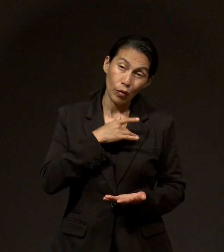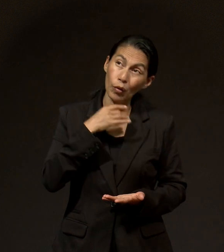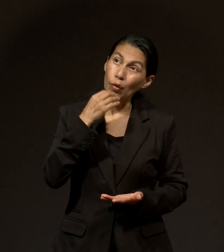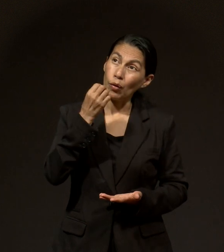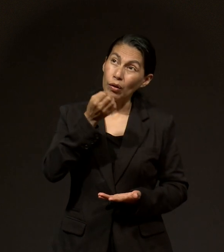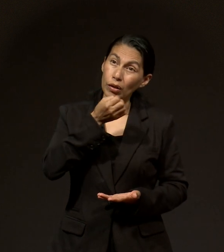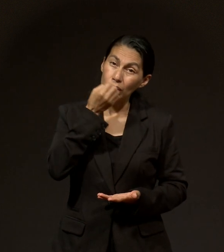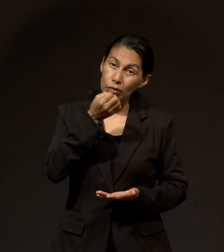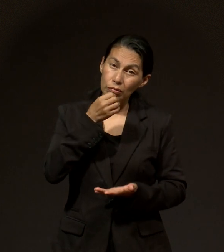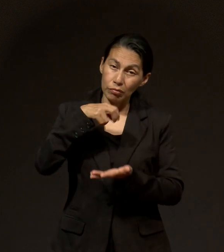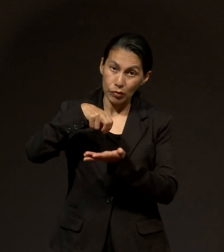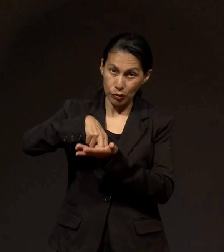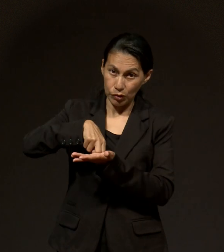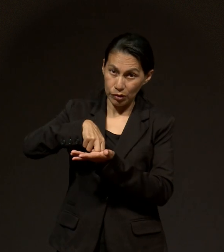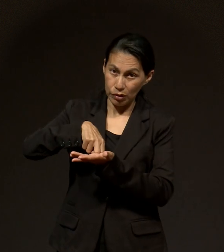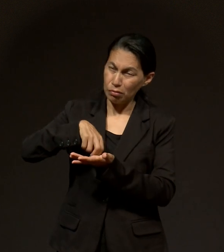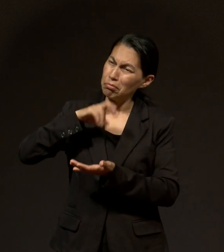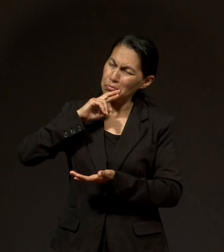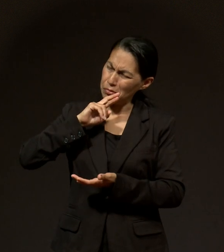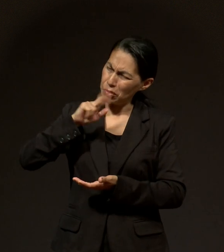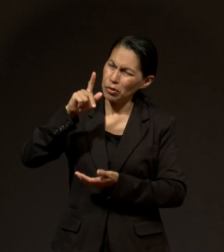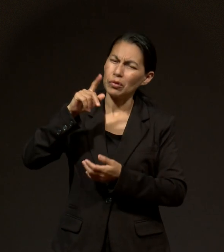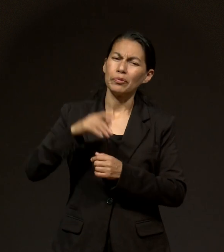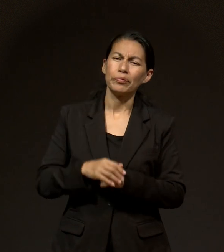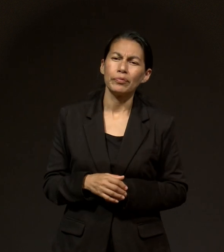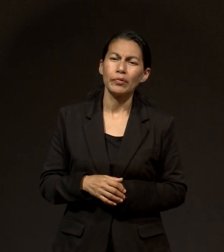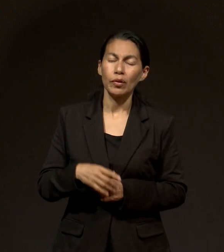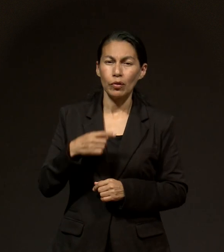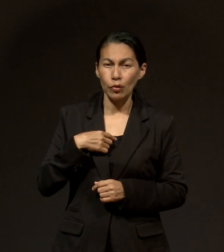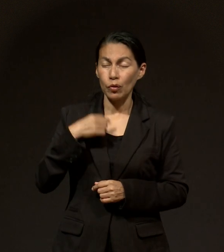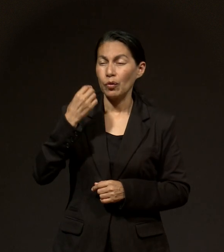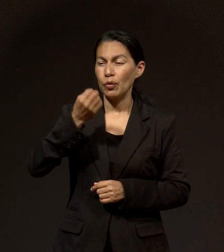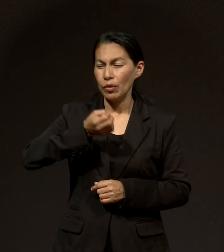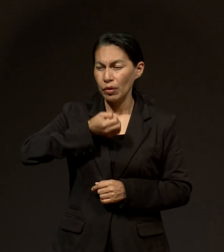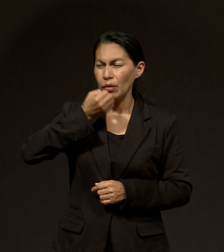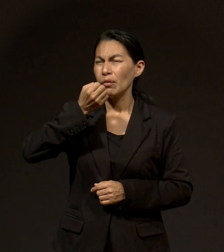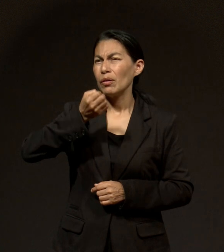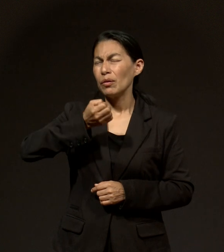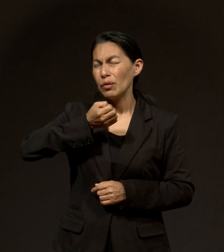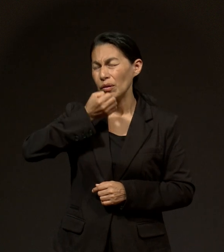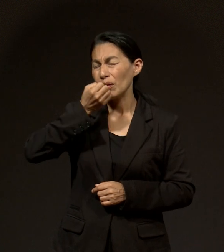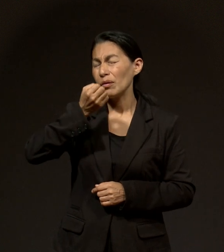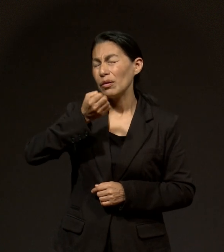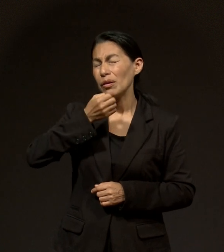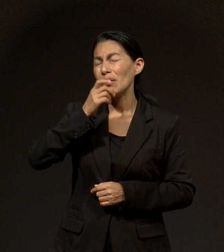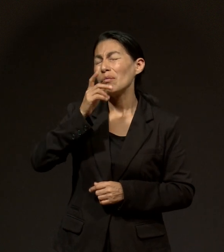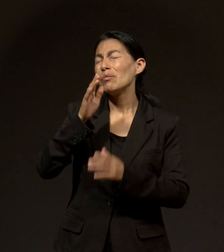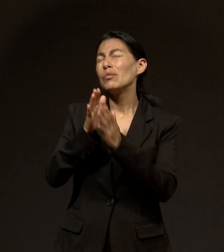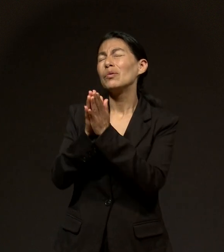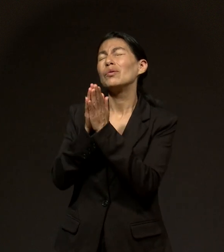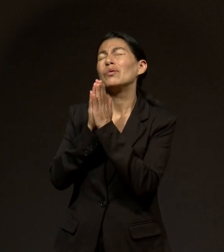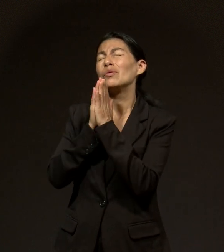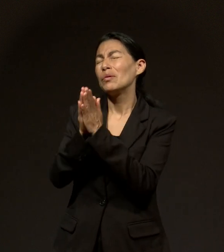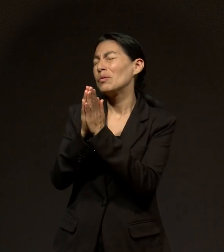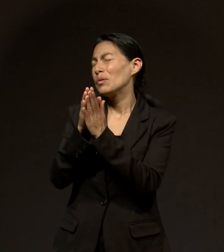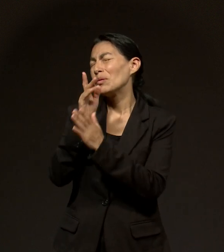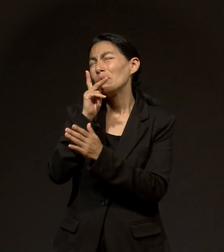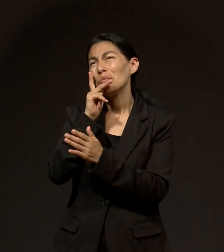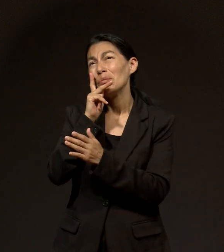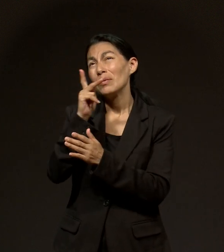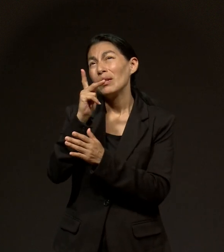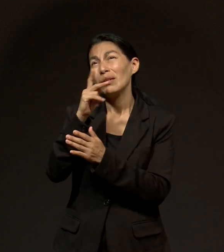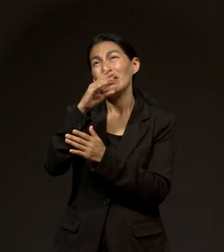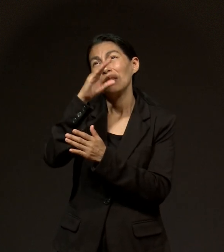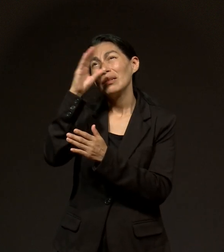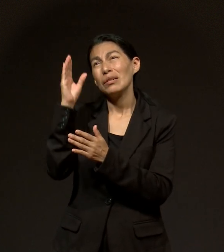no hay mejor oración que de rodillas. Yo oraba, le oraba al Señor y le decía, Padre Celestial, por